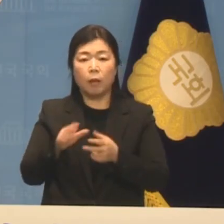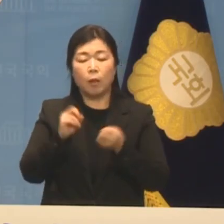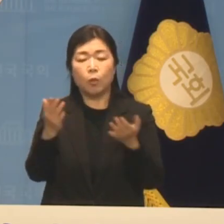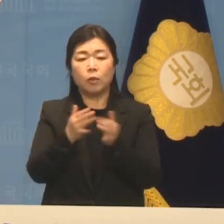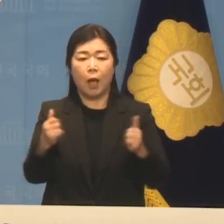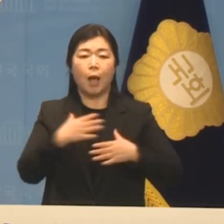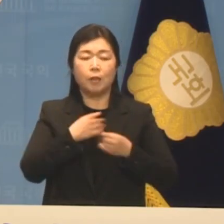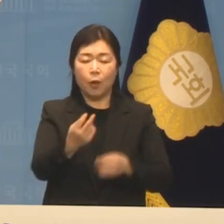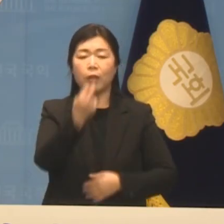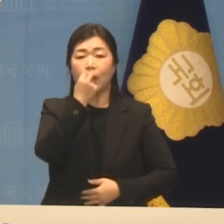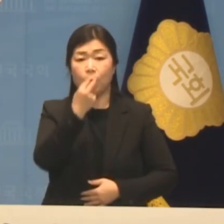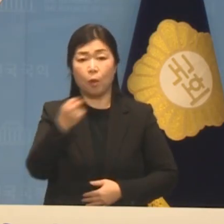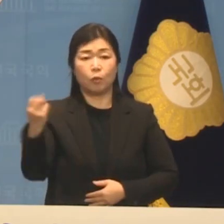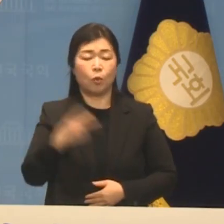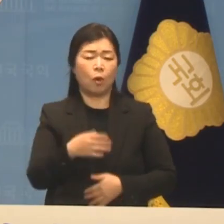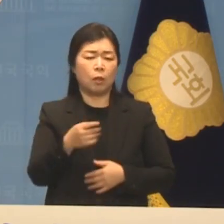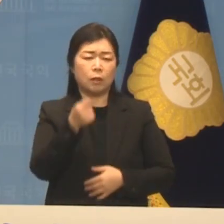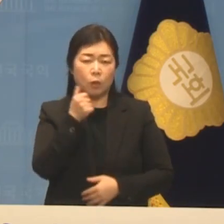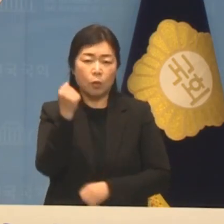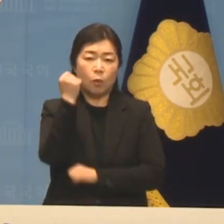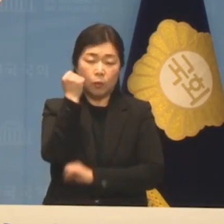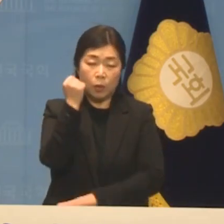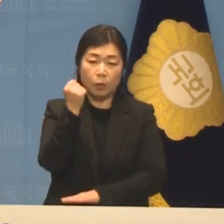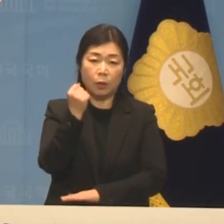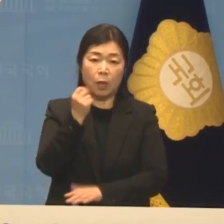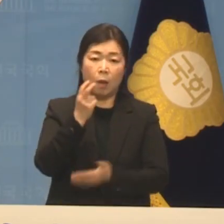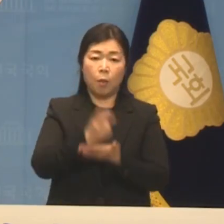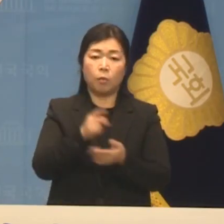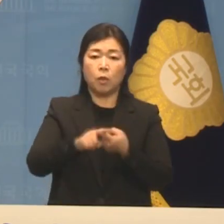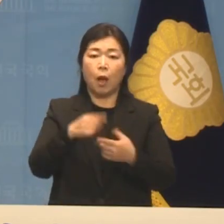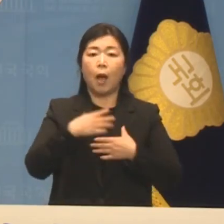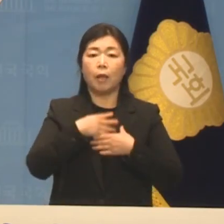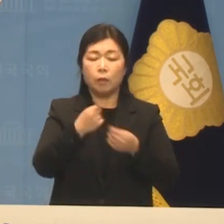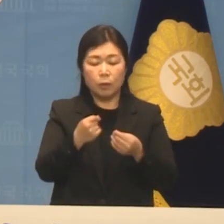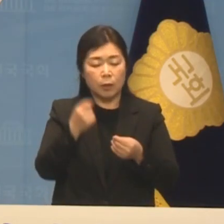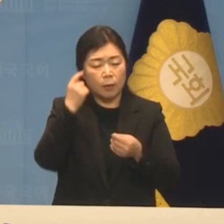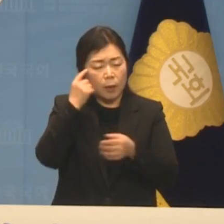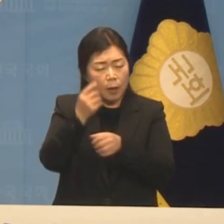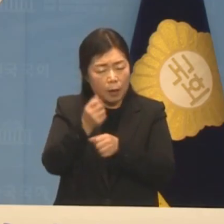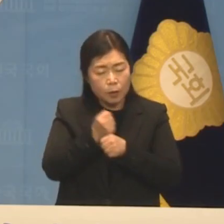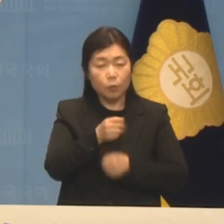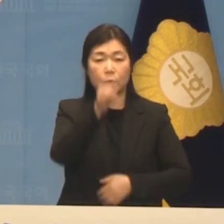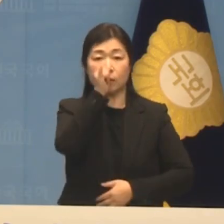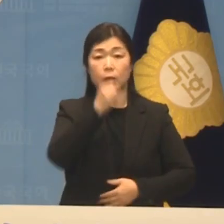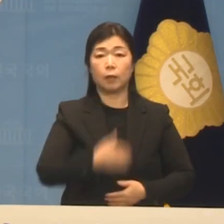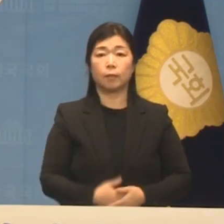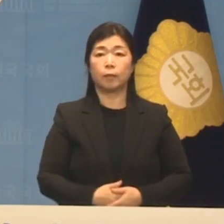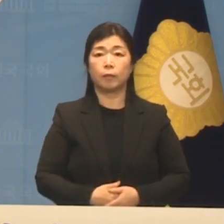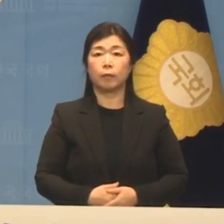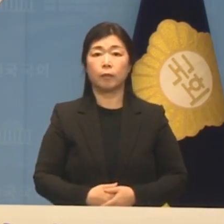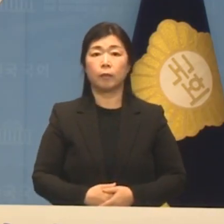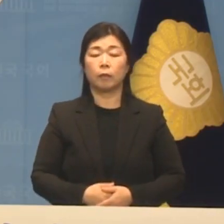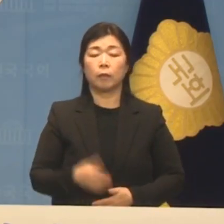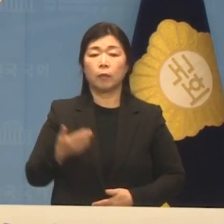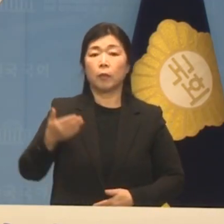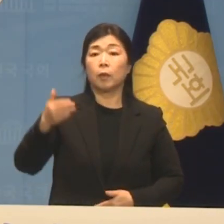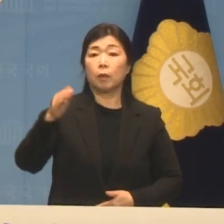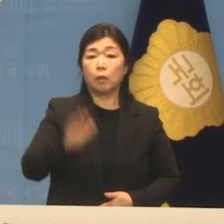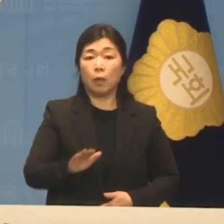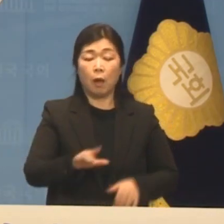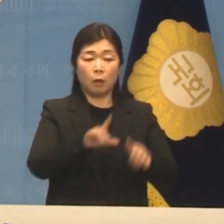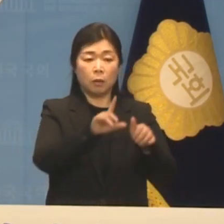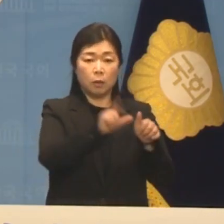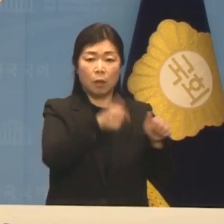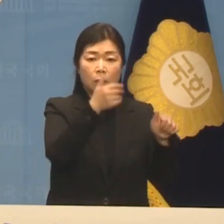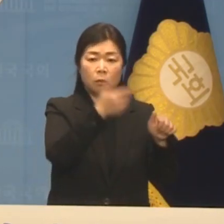안전, 생명, 그리고 최소한의 법적 안전망으로 소중히 하고 있습니다. 그런데